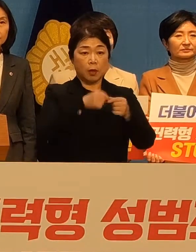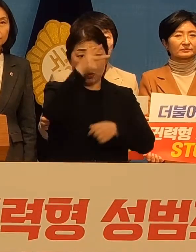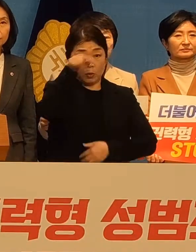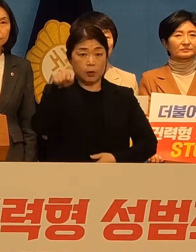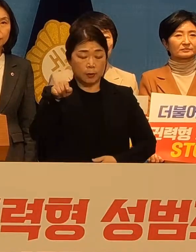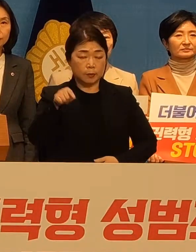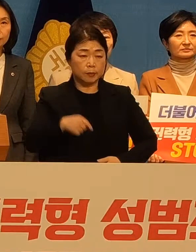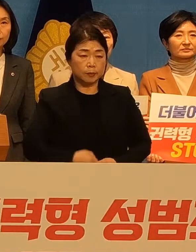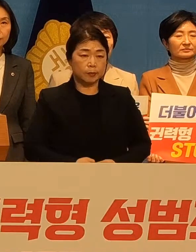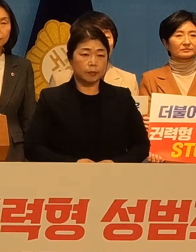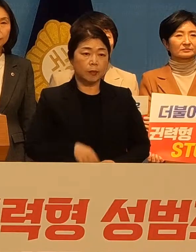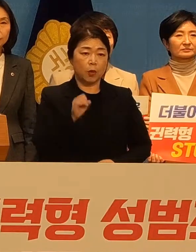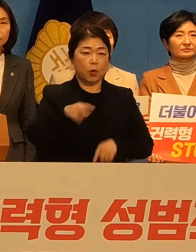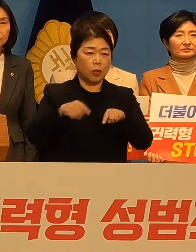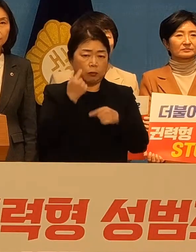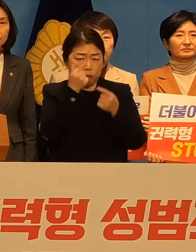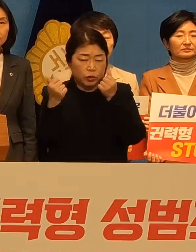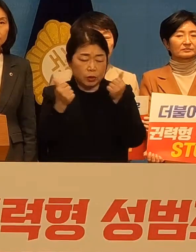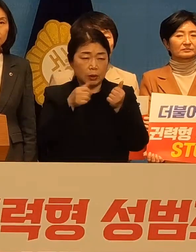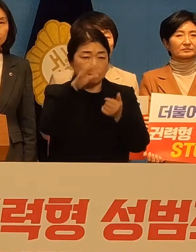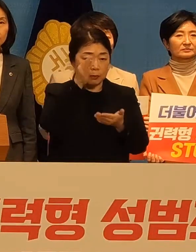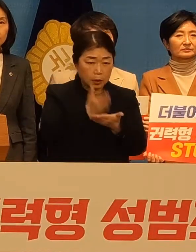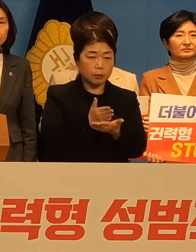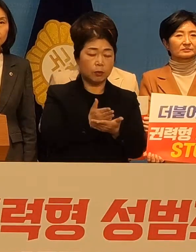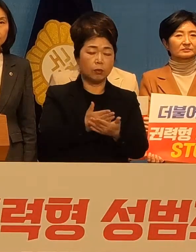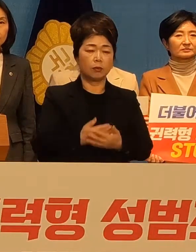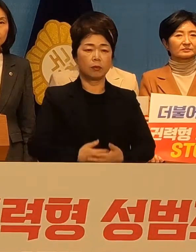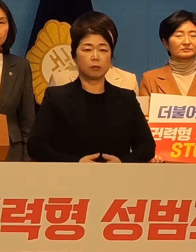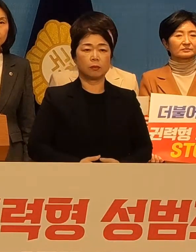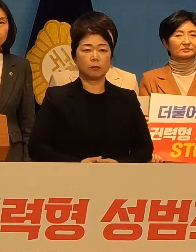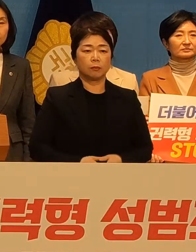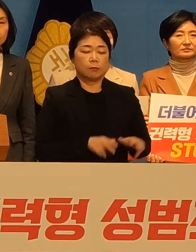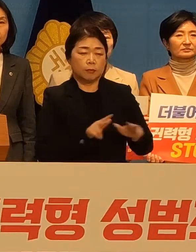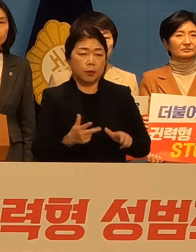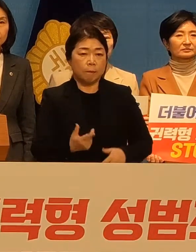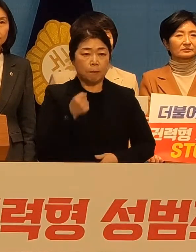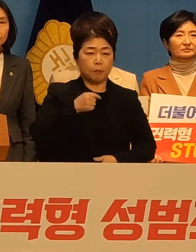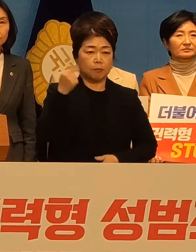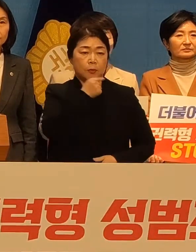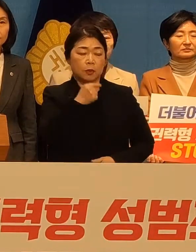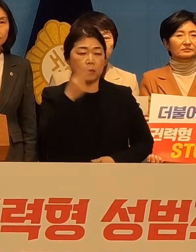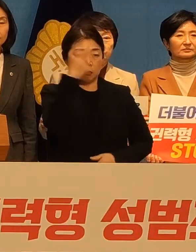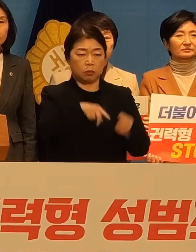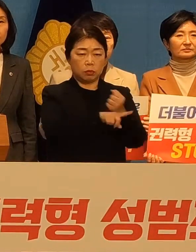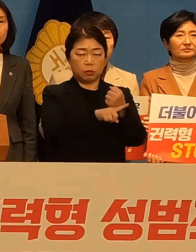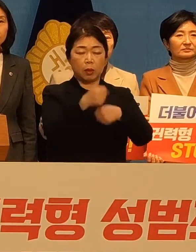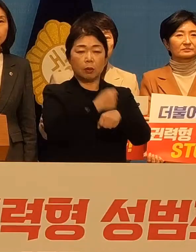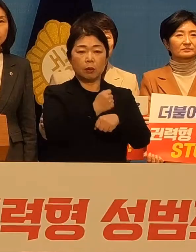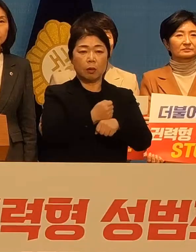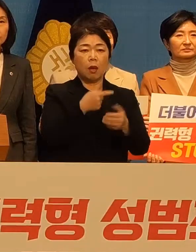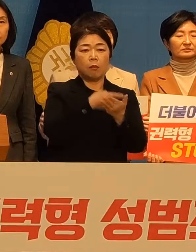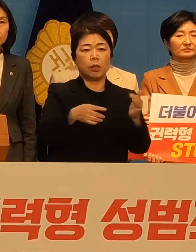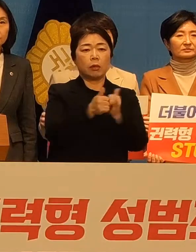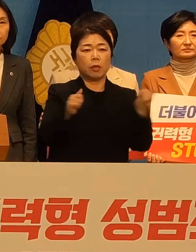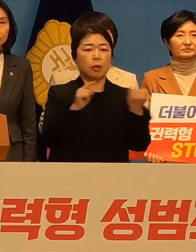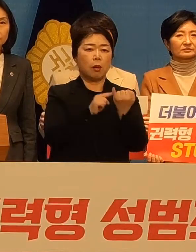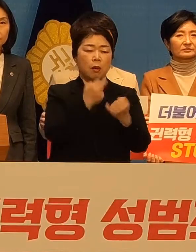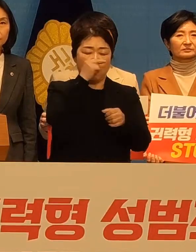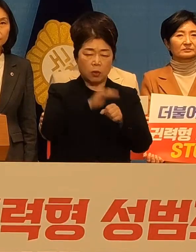경찰은 거대 여당의 눈치만 살피지 말고 신속하고 엄정하게 수사하여 피해자의